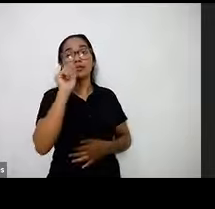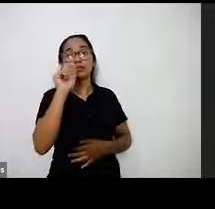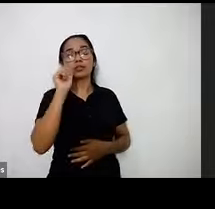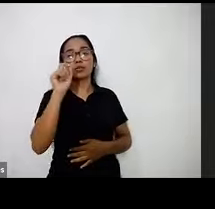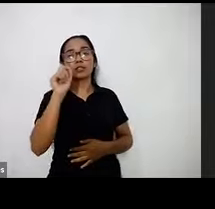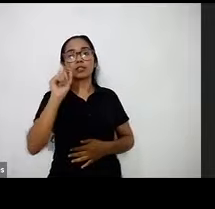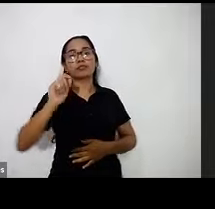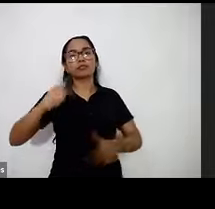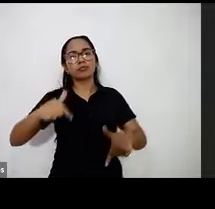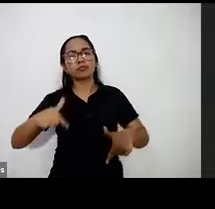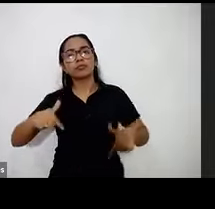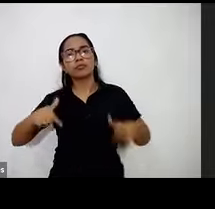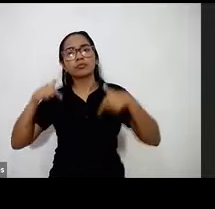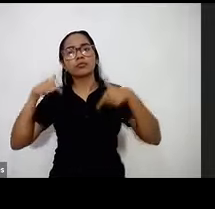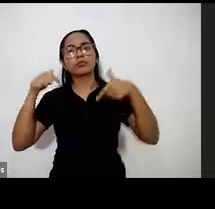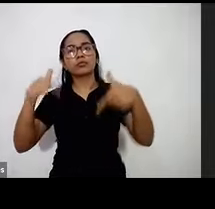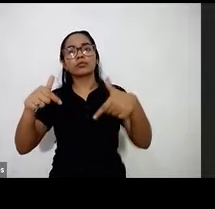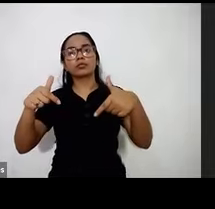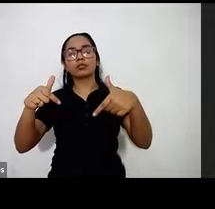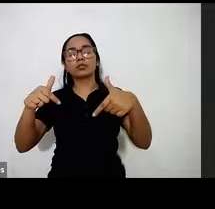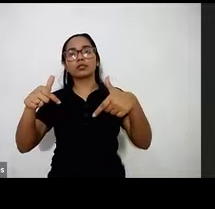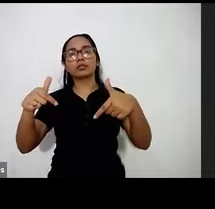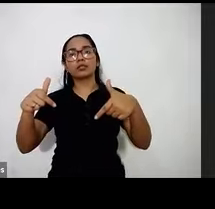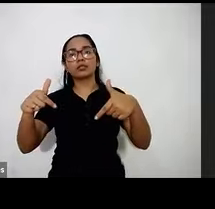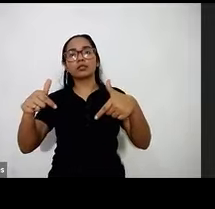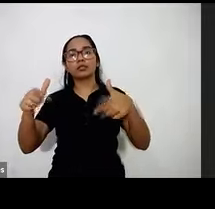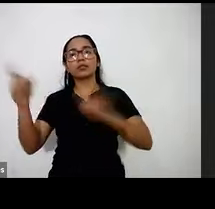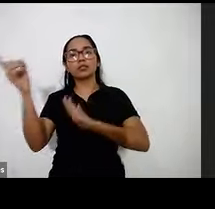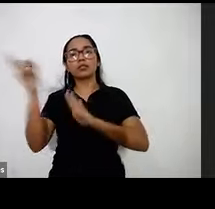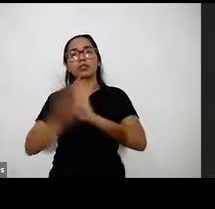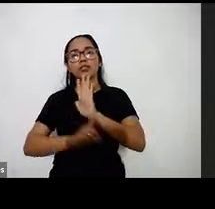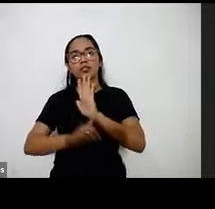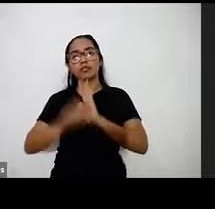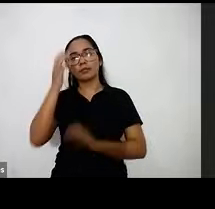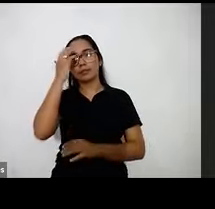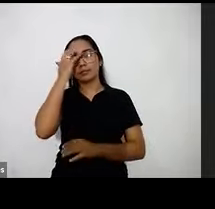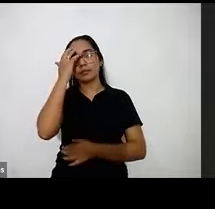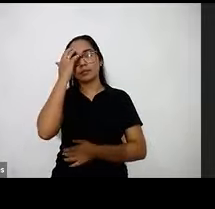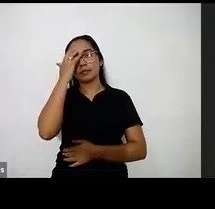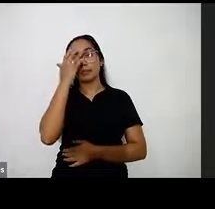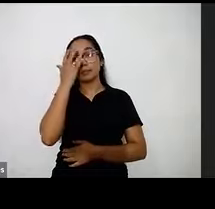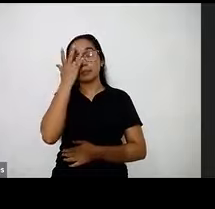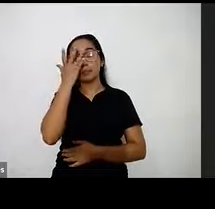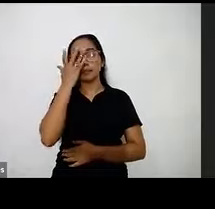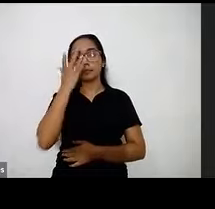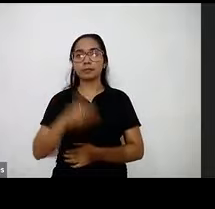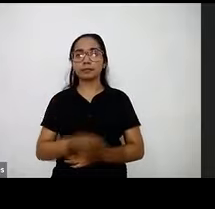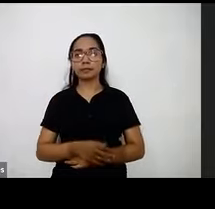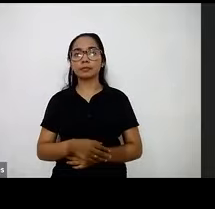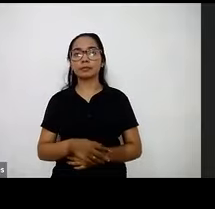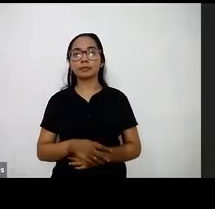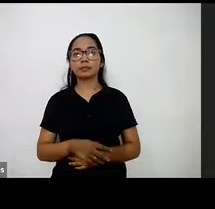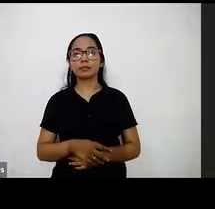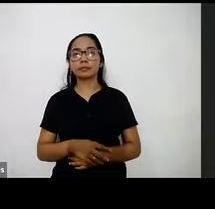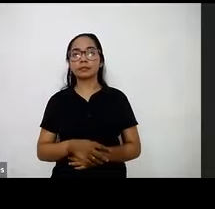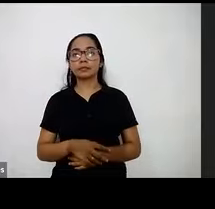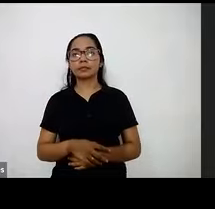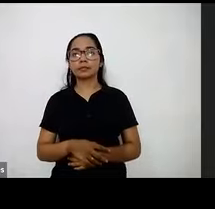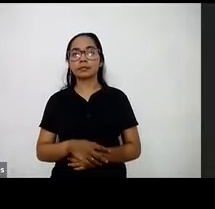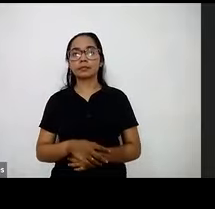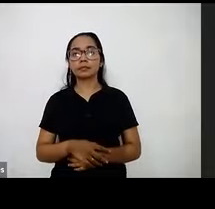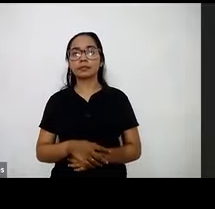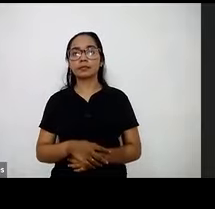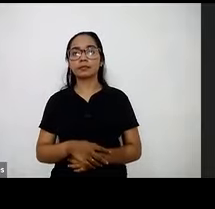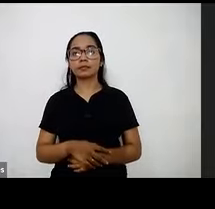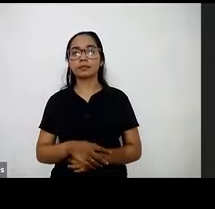luta antimanicomial. Quando o Rafael daqui te traz a questão do hospital psiquiátrico como um serviço que é do Estado e que faz